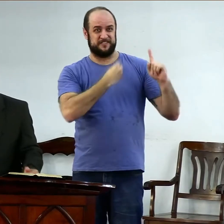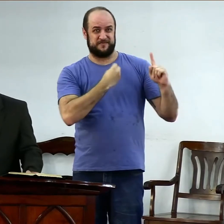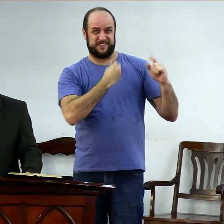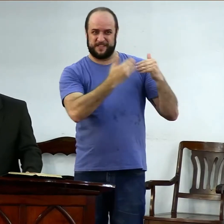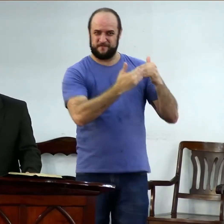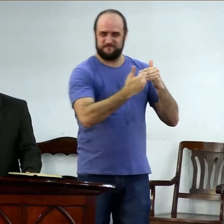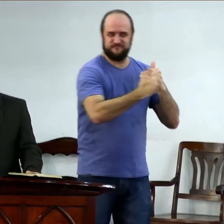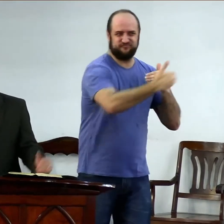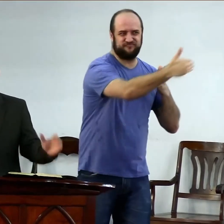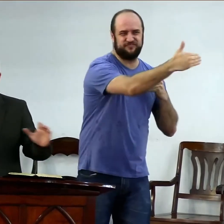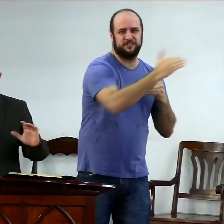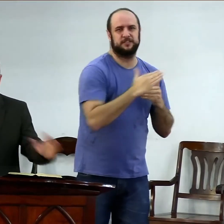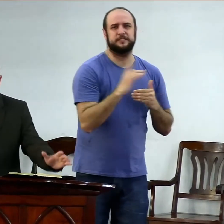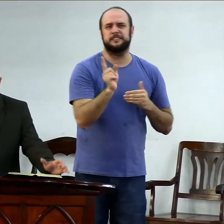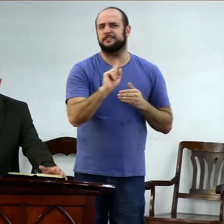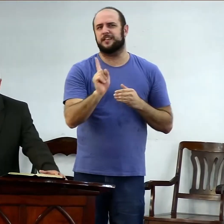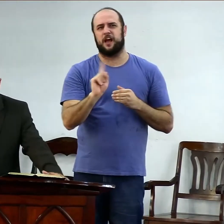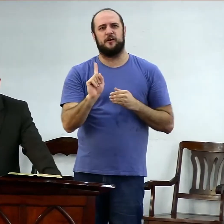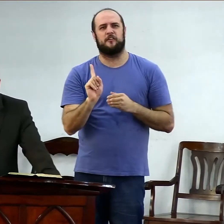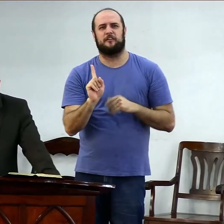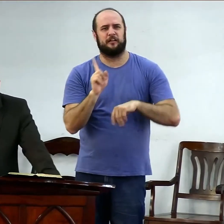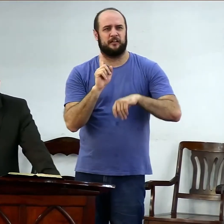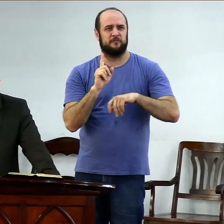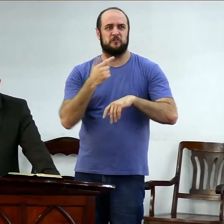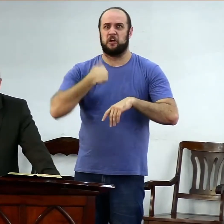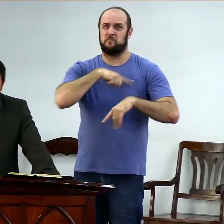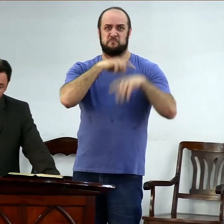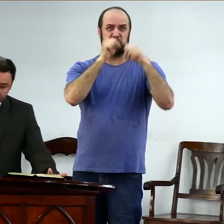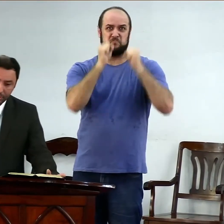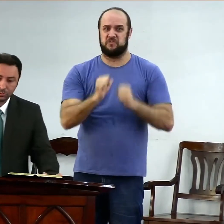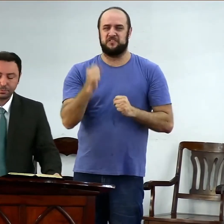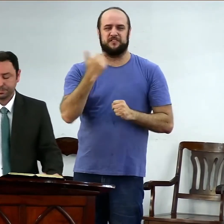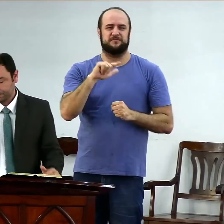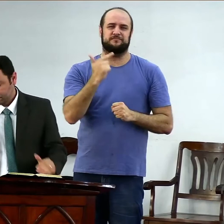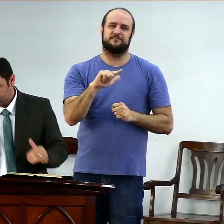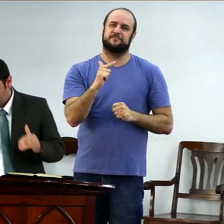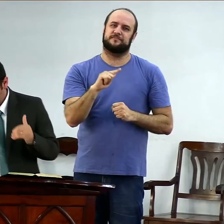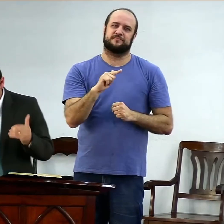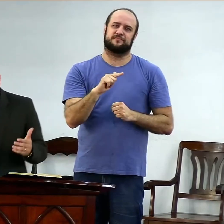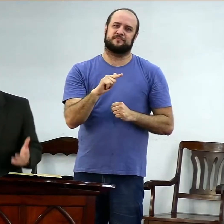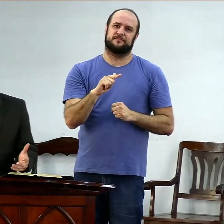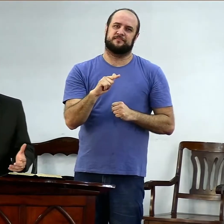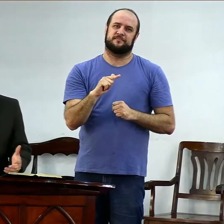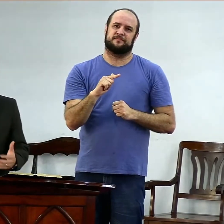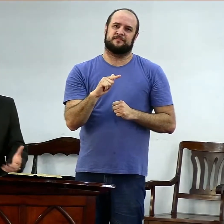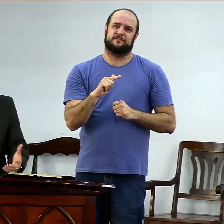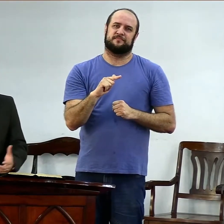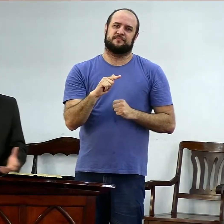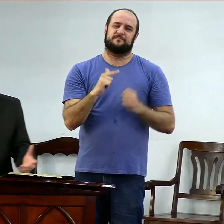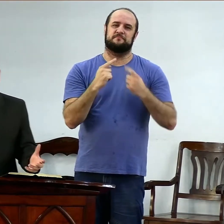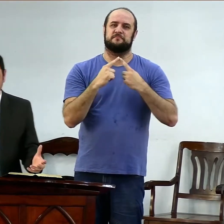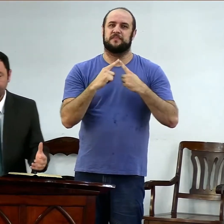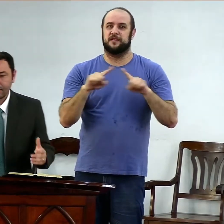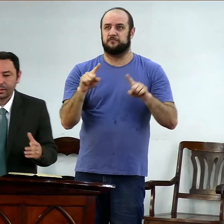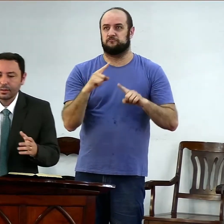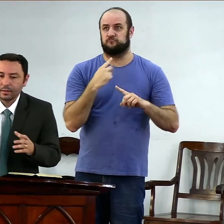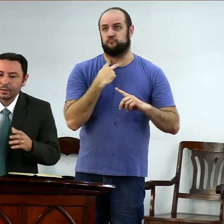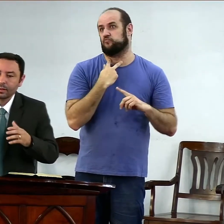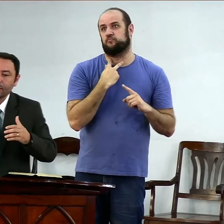vida, pois nós não temos esse poder. No entanto, não se pode